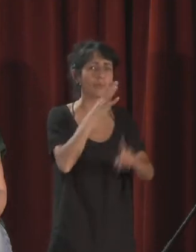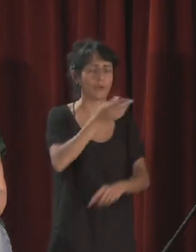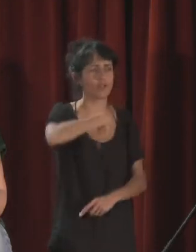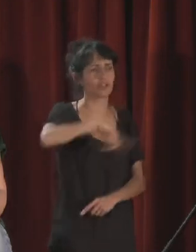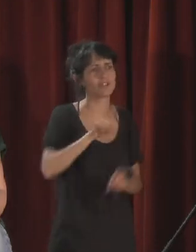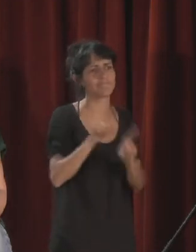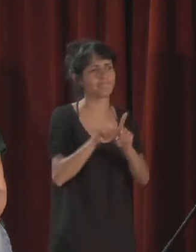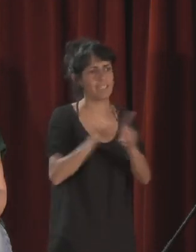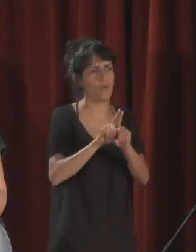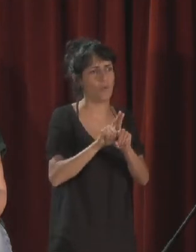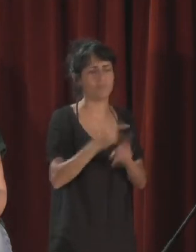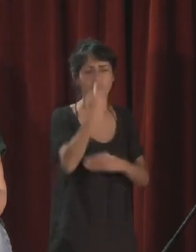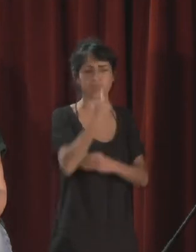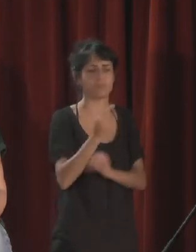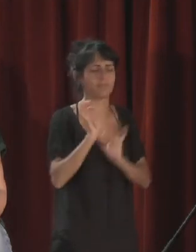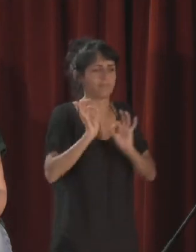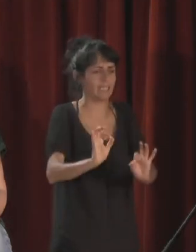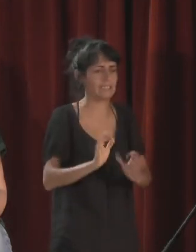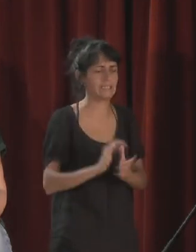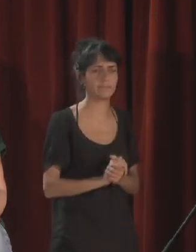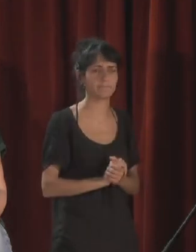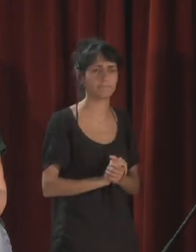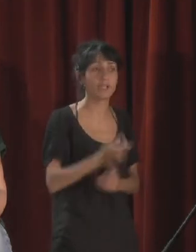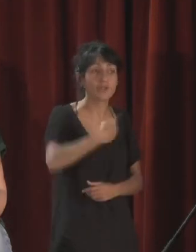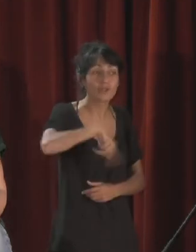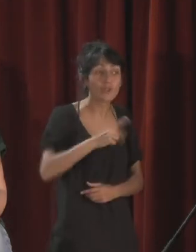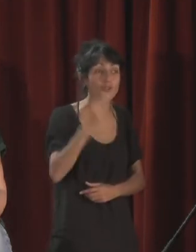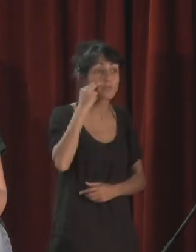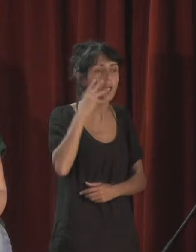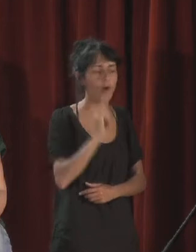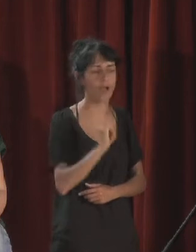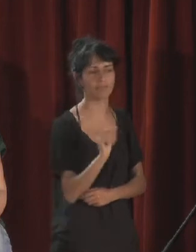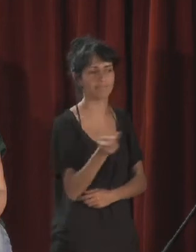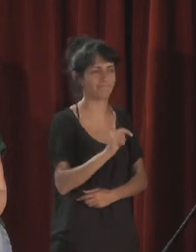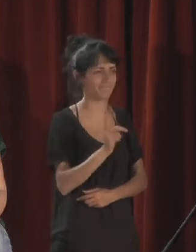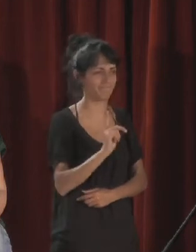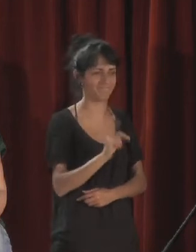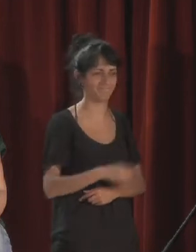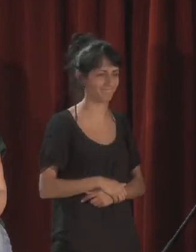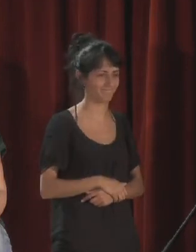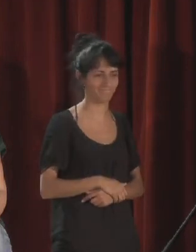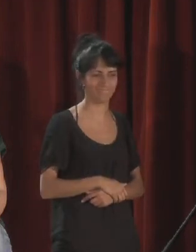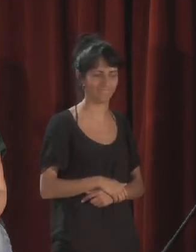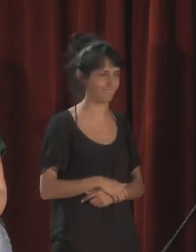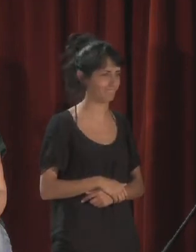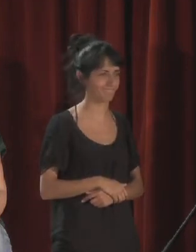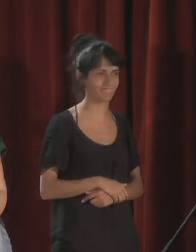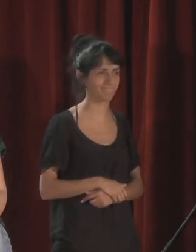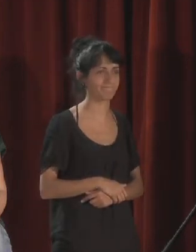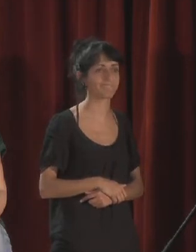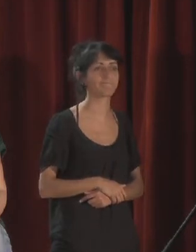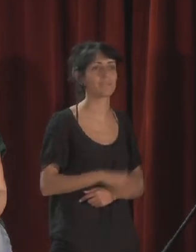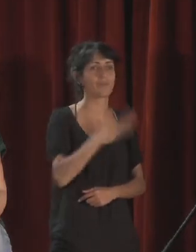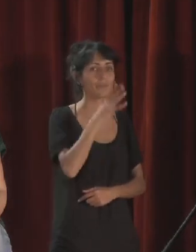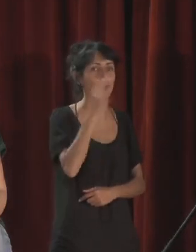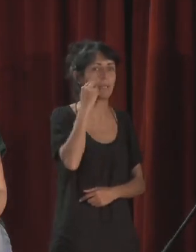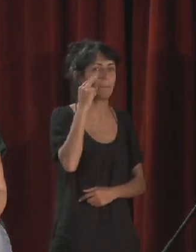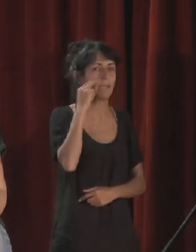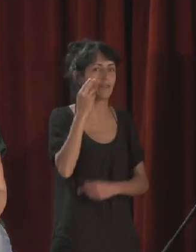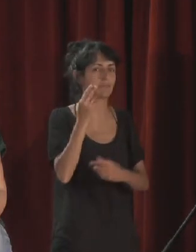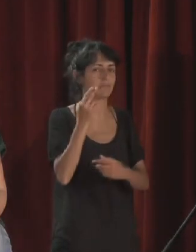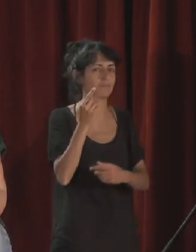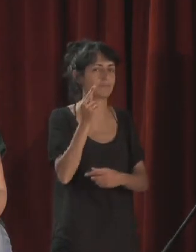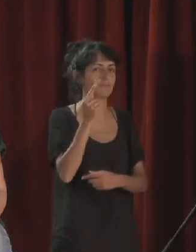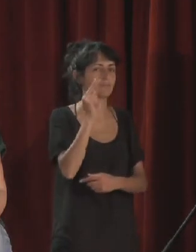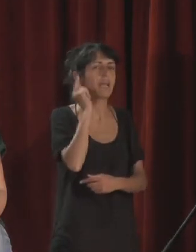Non temos medo, non lles temos medo. O medo xa cambiou de bando hai tempo e se percibe. Se